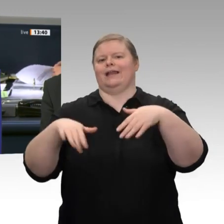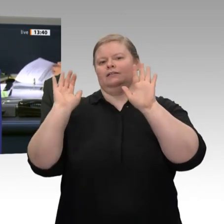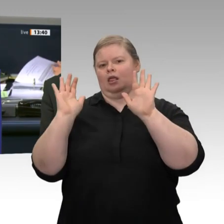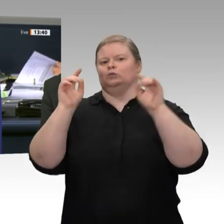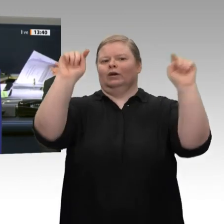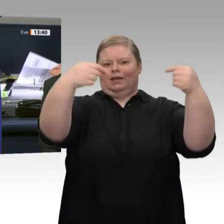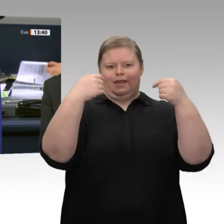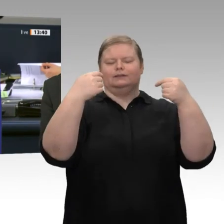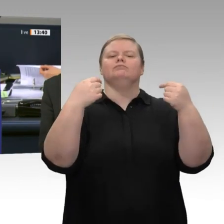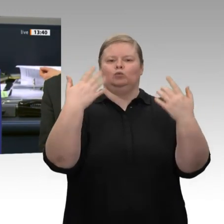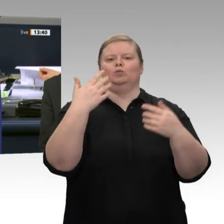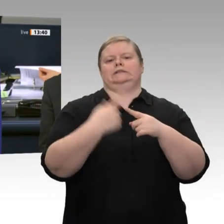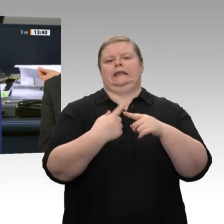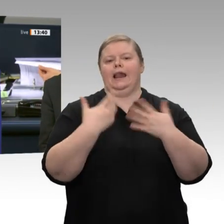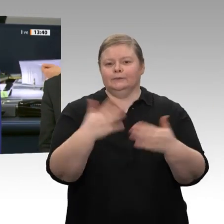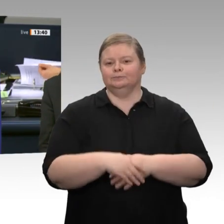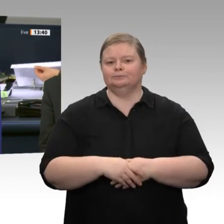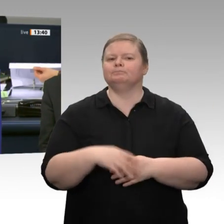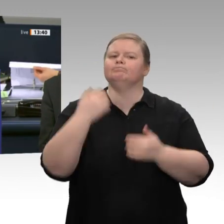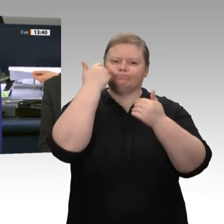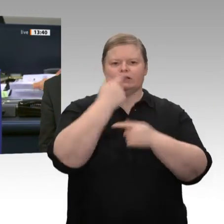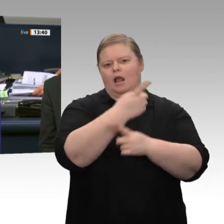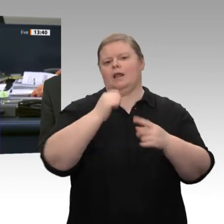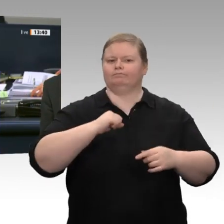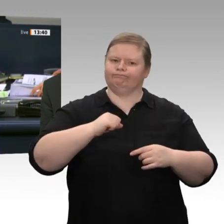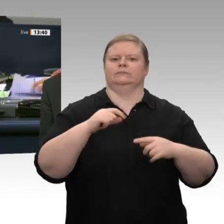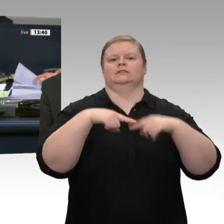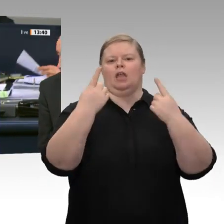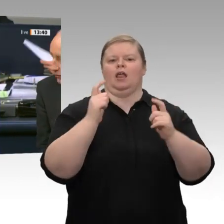herein. So, ich bitte jetzt zügig, den Saal zu verlassen.